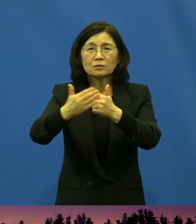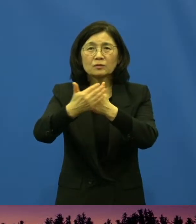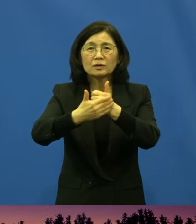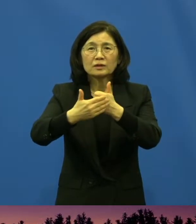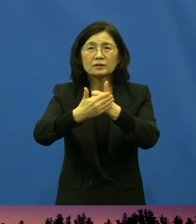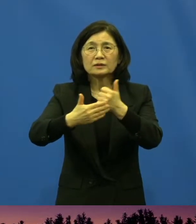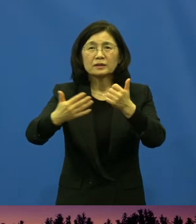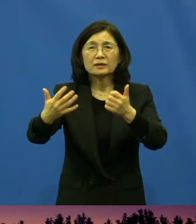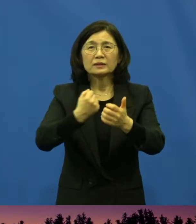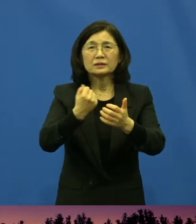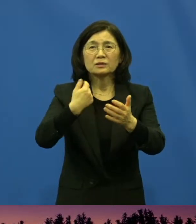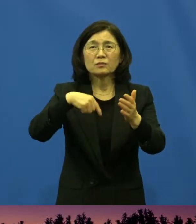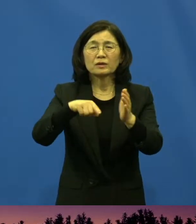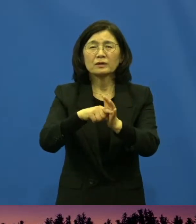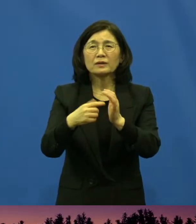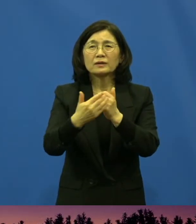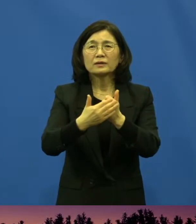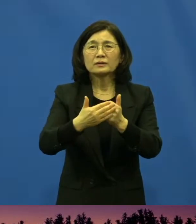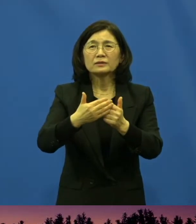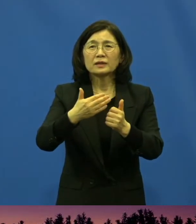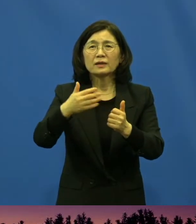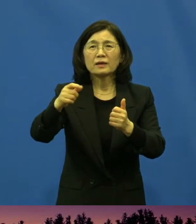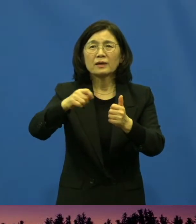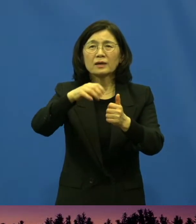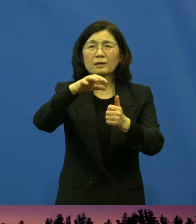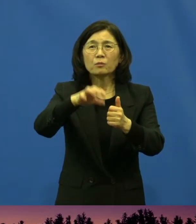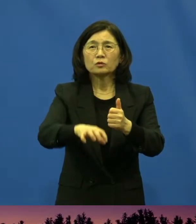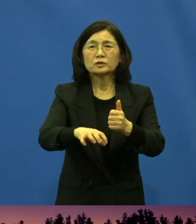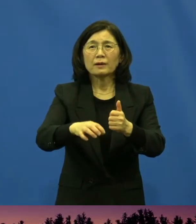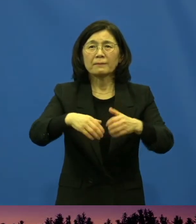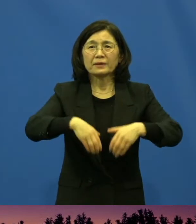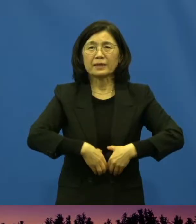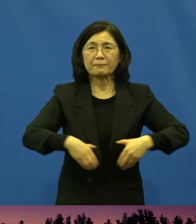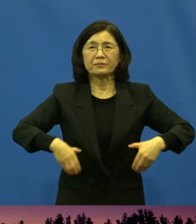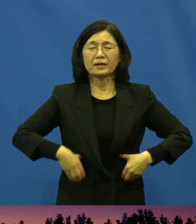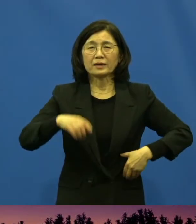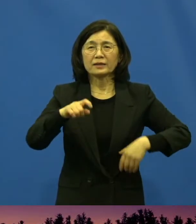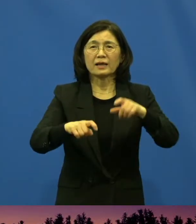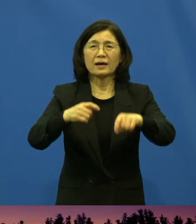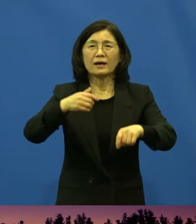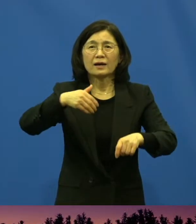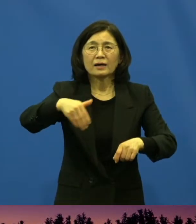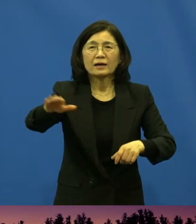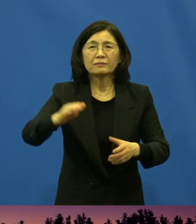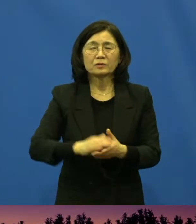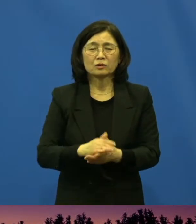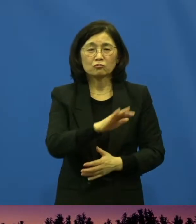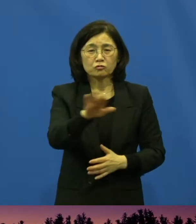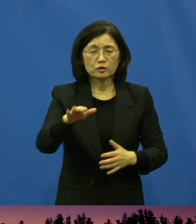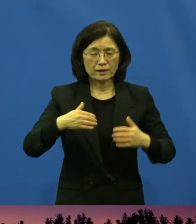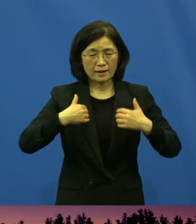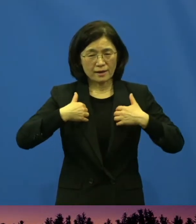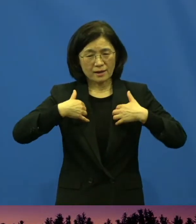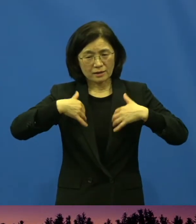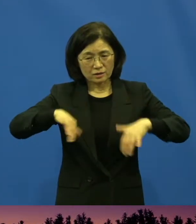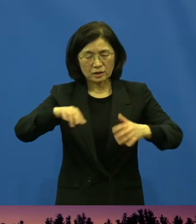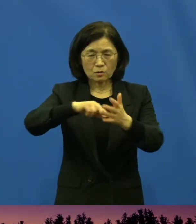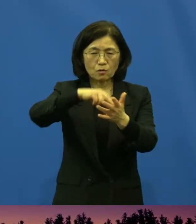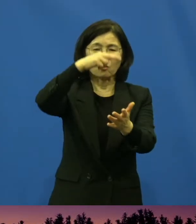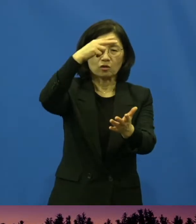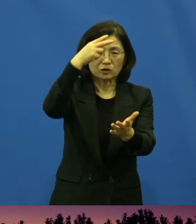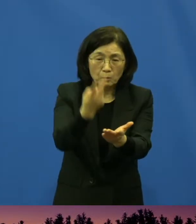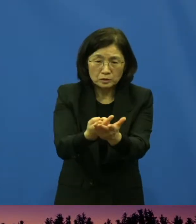앞에 담대히 나아가시거든요. 여기 중요한 것은 우리의 연약함을 동정하지 못하실 리가 아니라 우리가 연약해서 넘어진 걸 아신다는